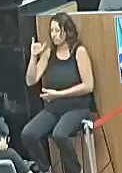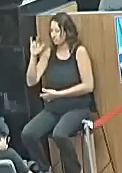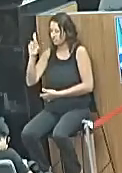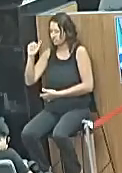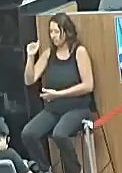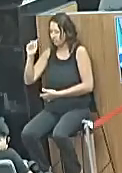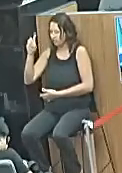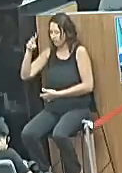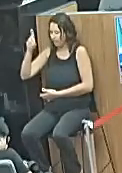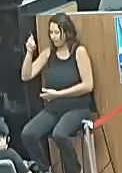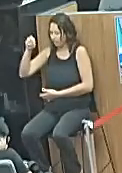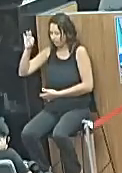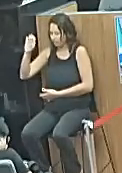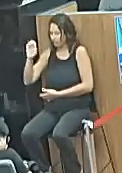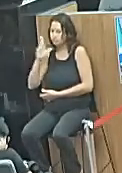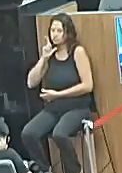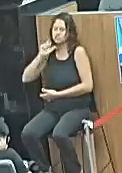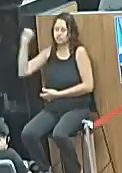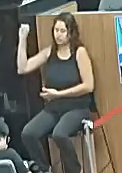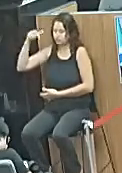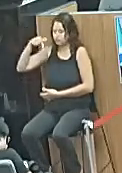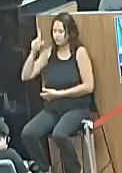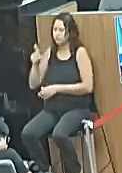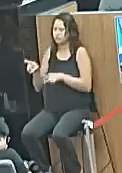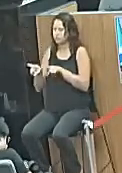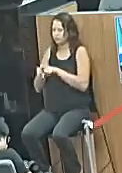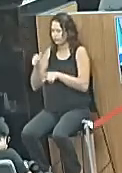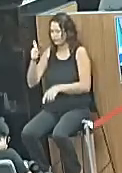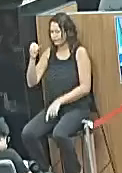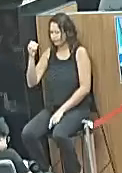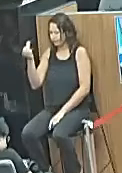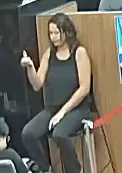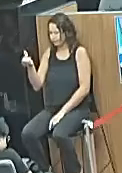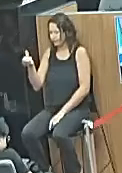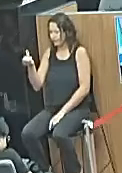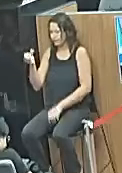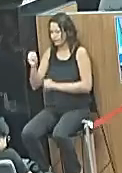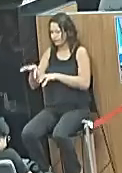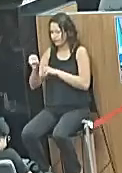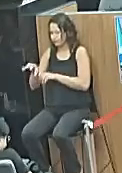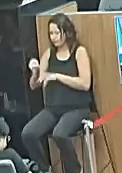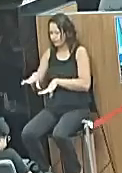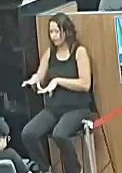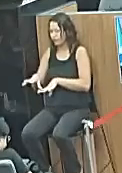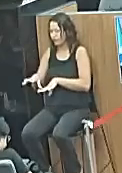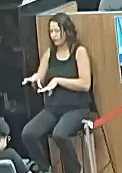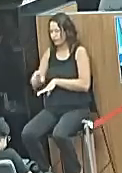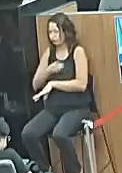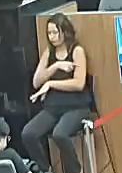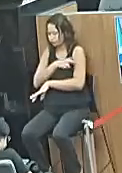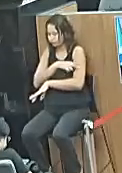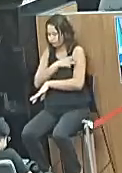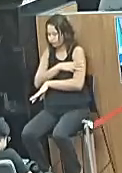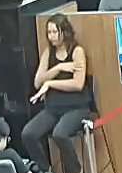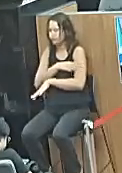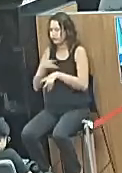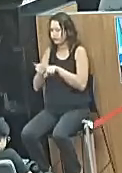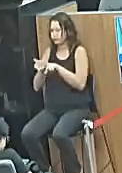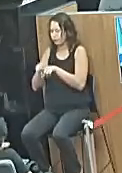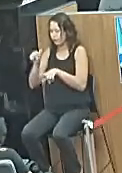48 ensino de ouro unimontes 106 ensino fundamental 107 ensino médio